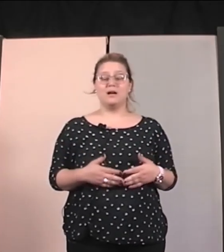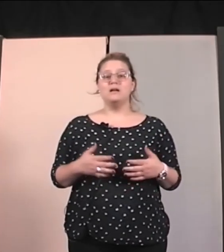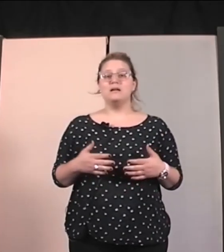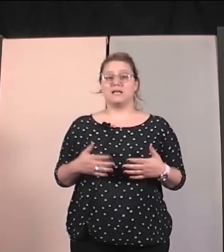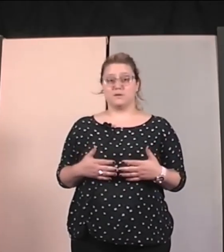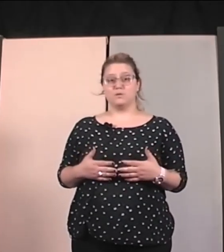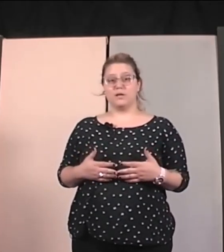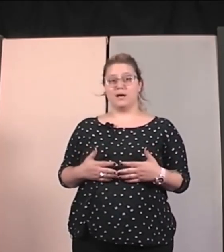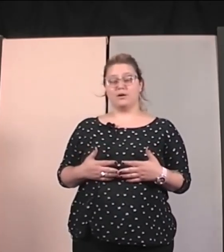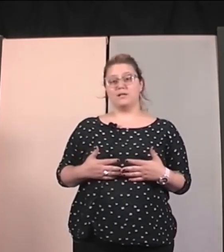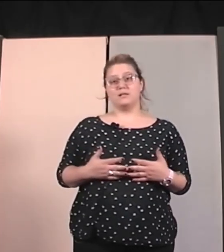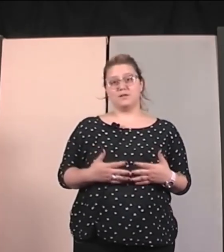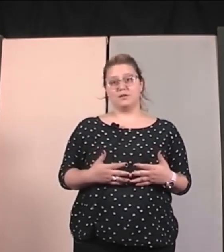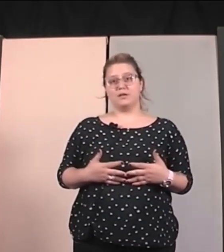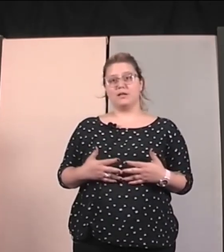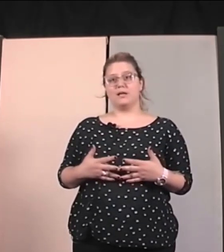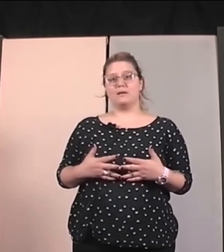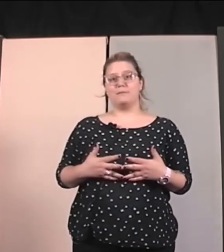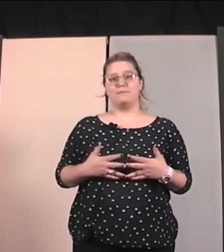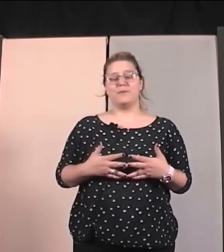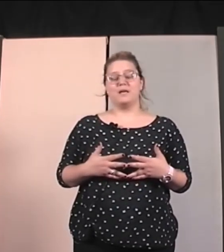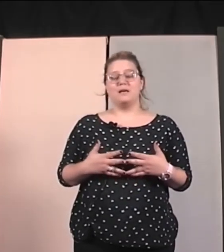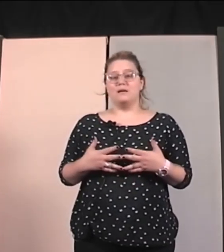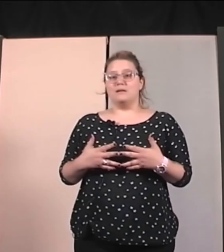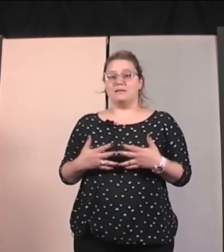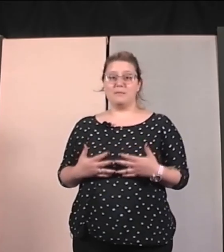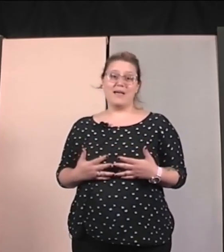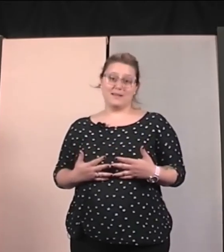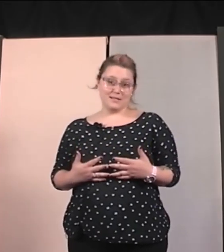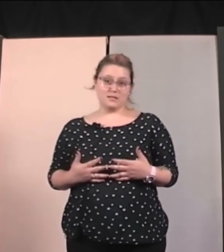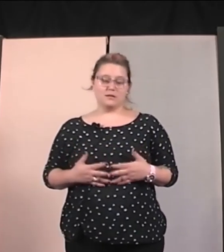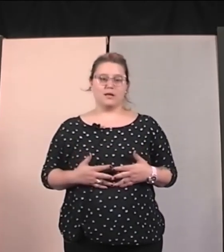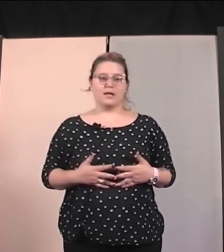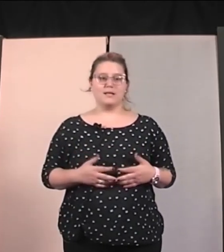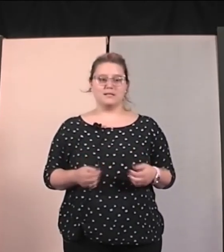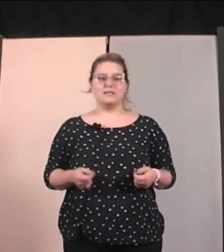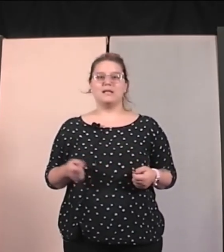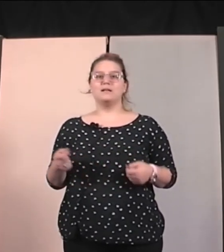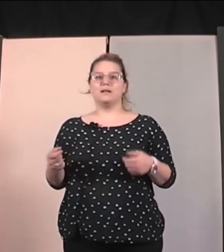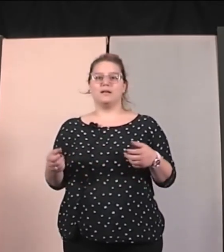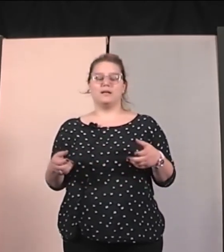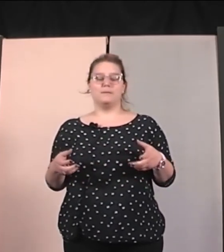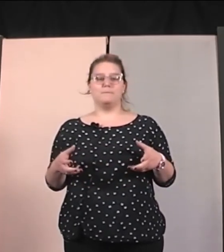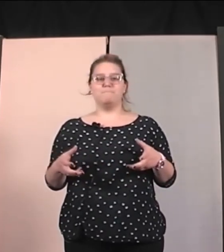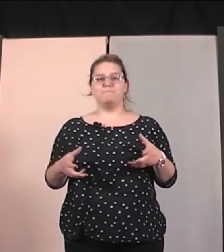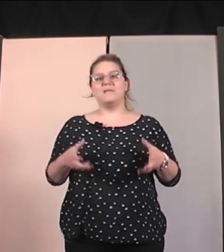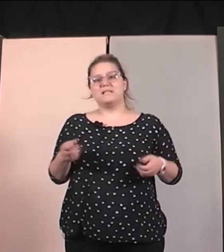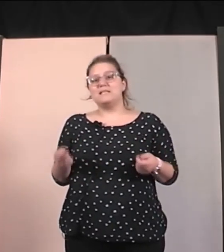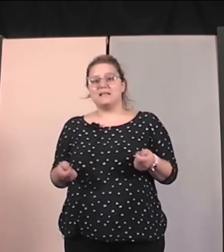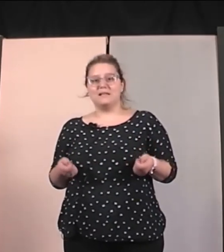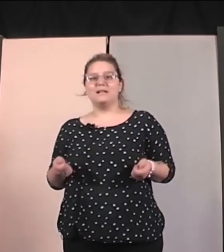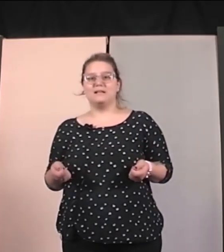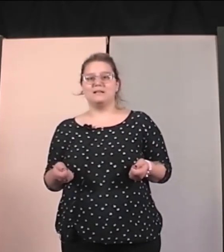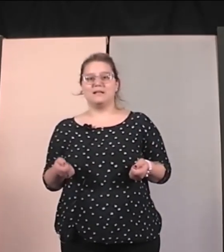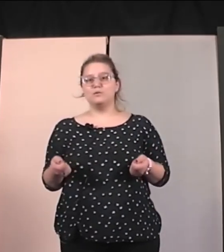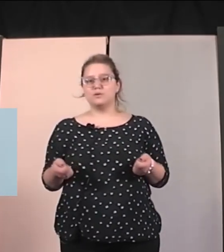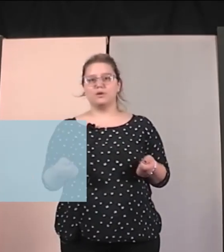Que es una organización de madres Que necesitan del uso